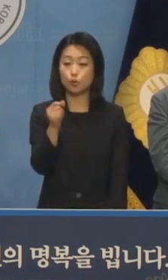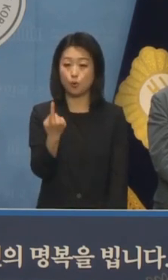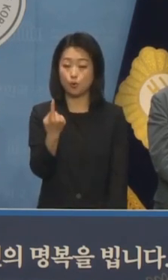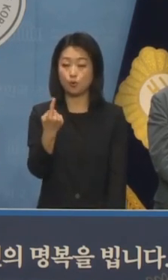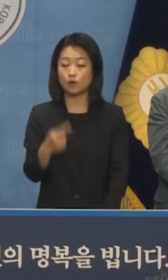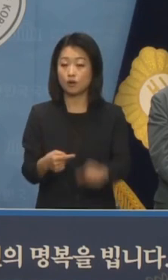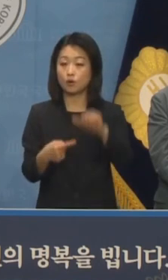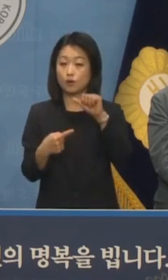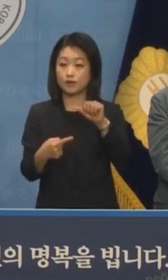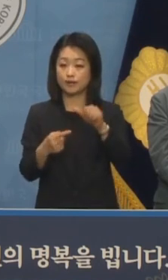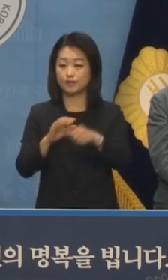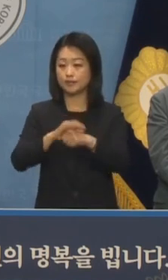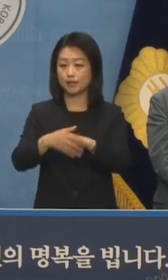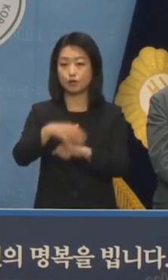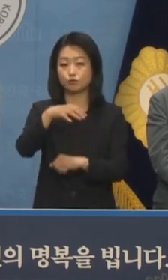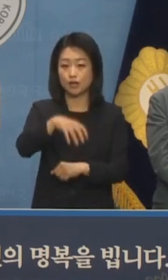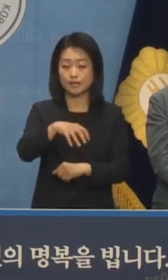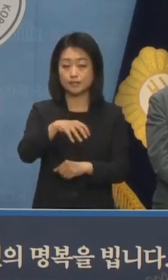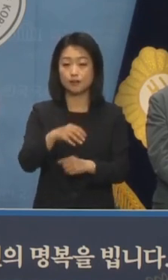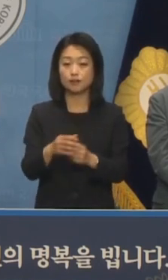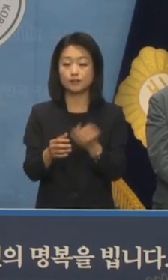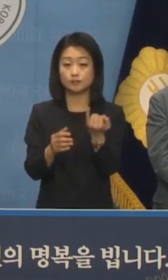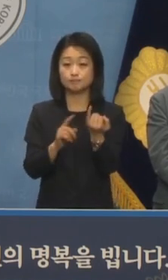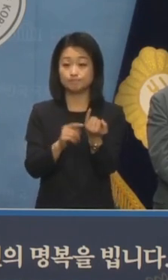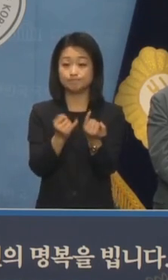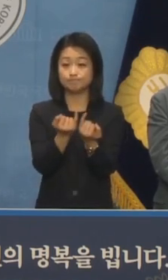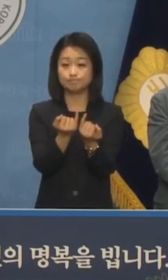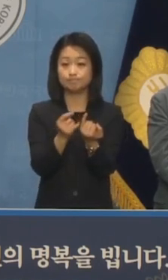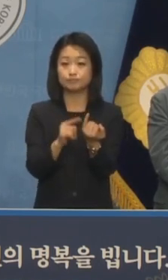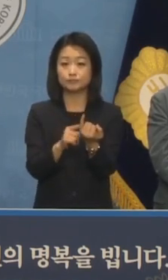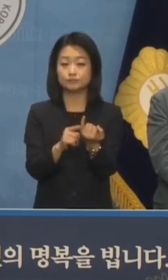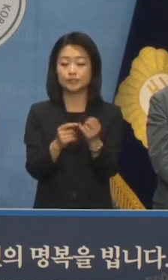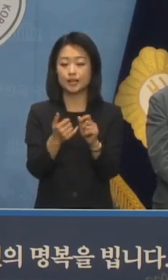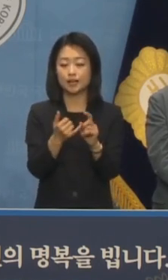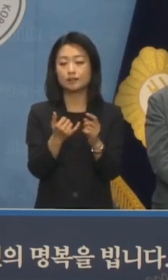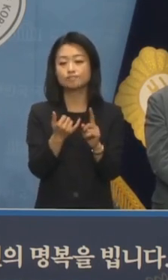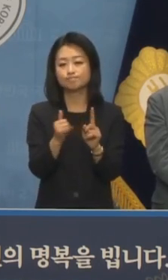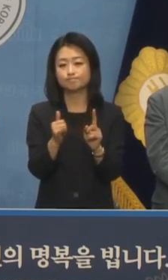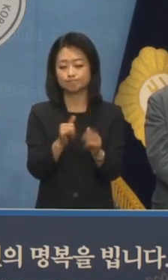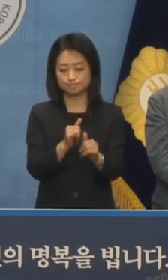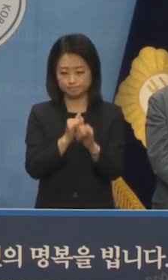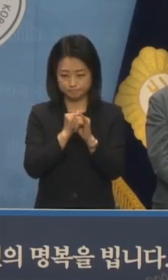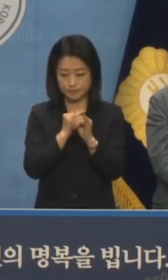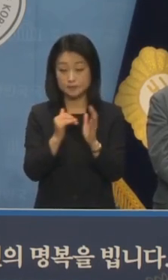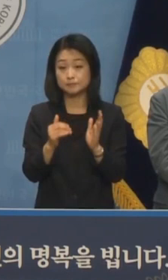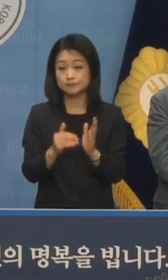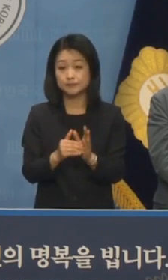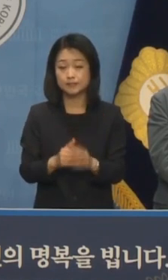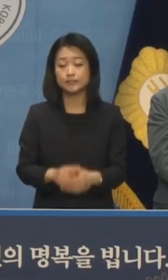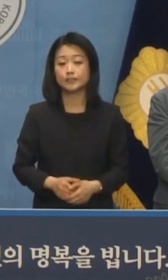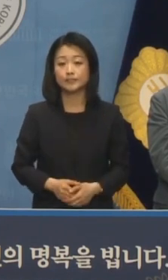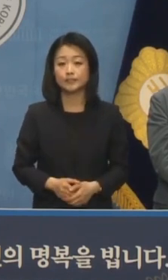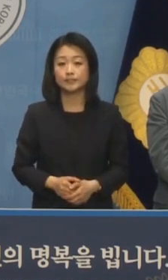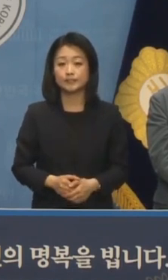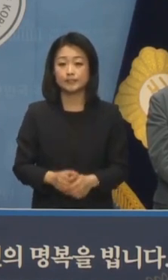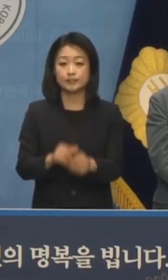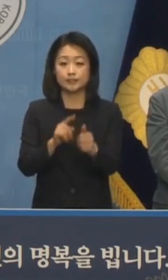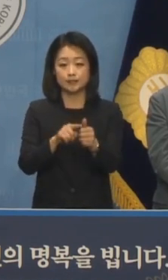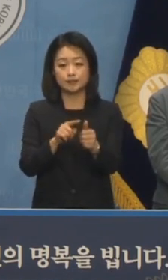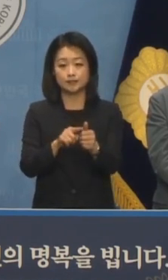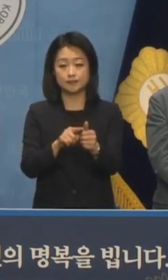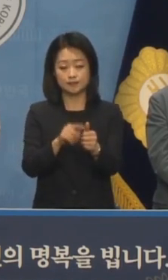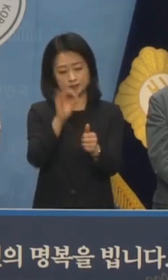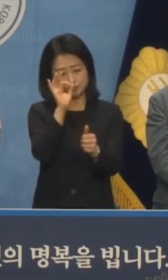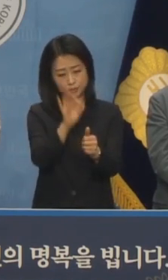5월 1일에 대구에서 또 한 분의 희생자가 나왔죠. 이 희생자분을